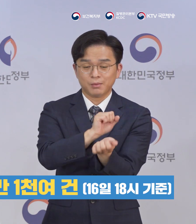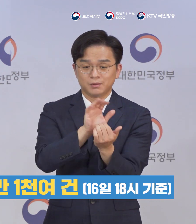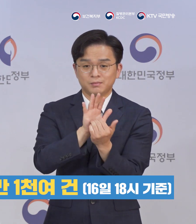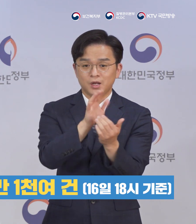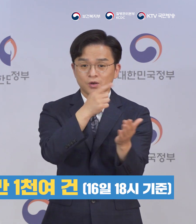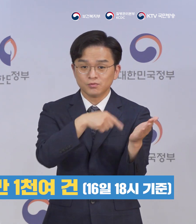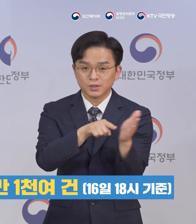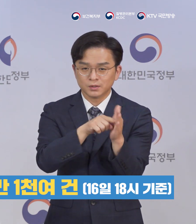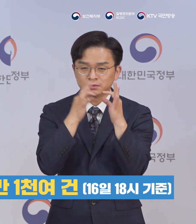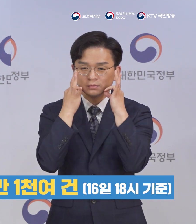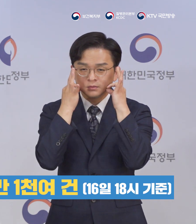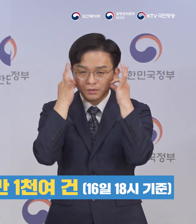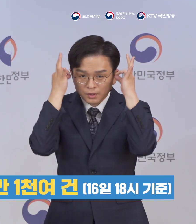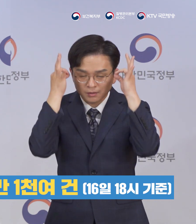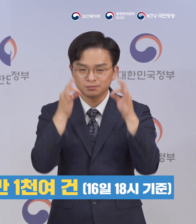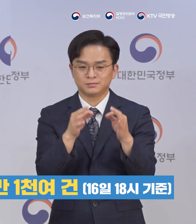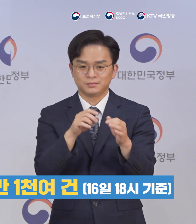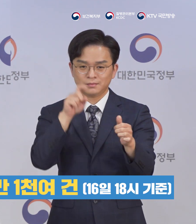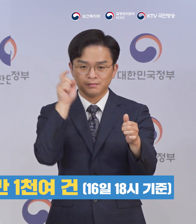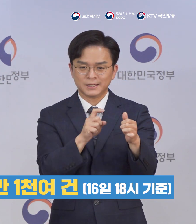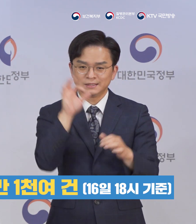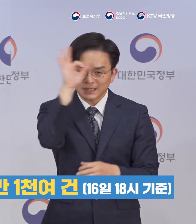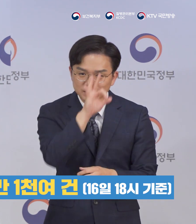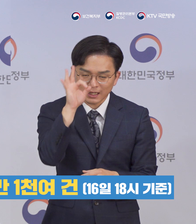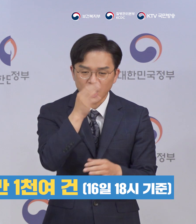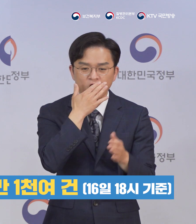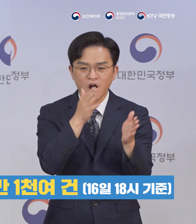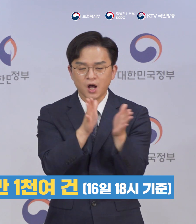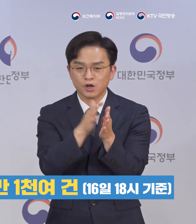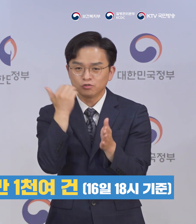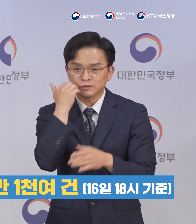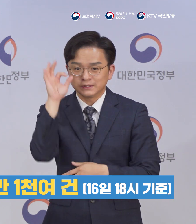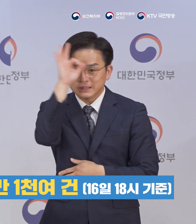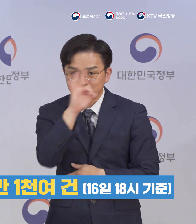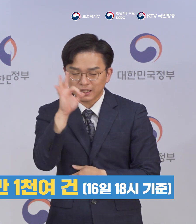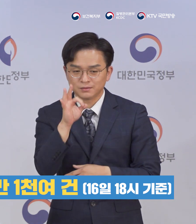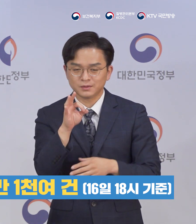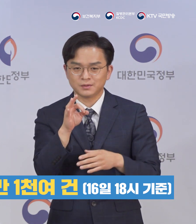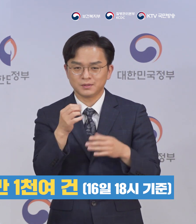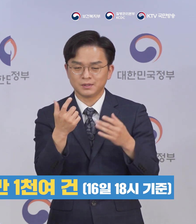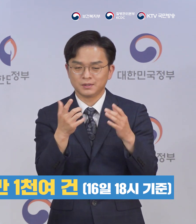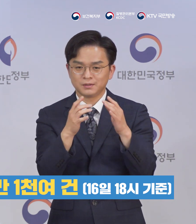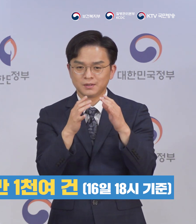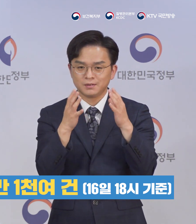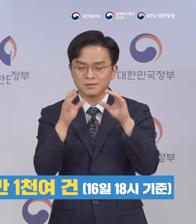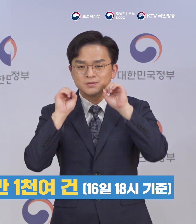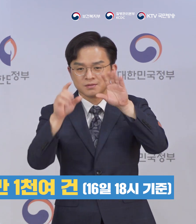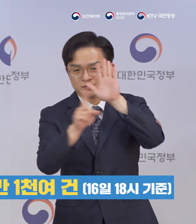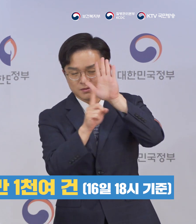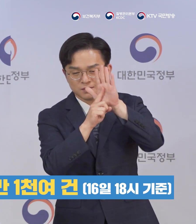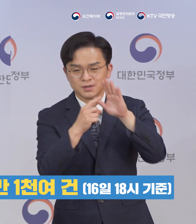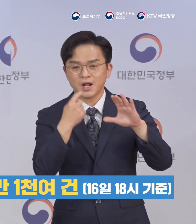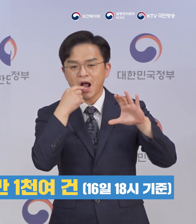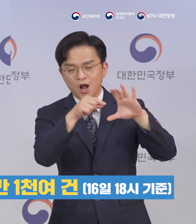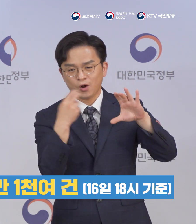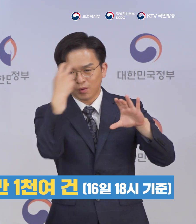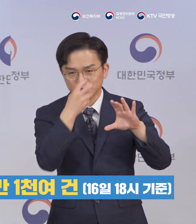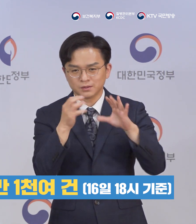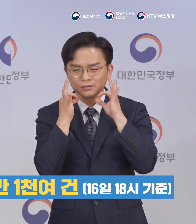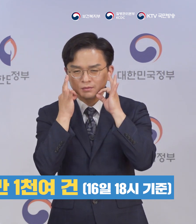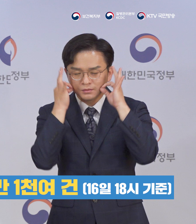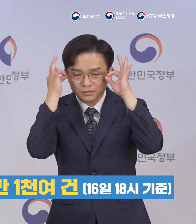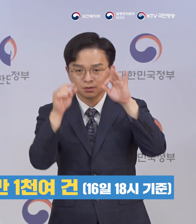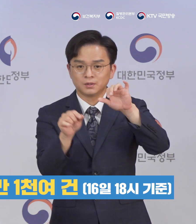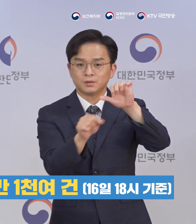정부는 그동안 모든 가용 자원을 동원하여 신속하게 접촉자를 찾아내고 익명검사 도입 등